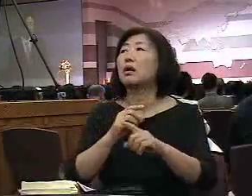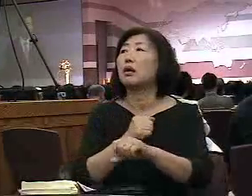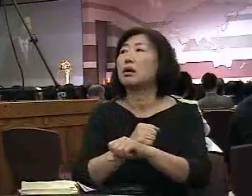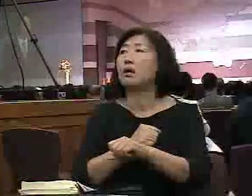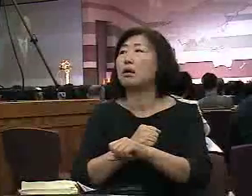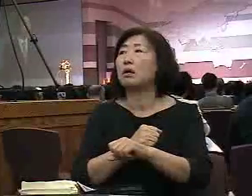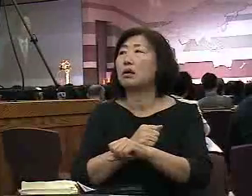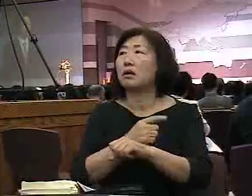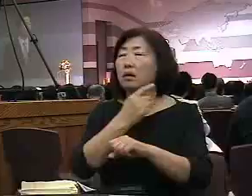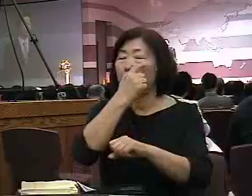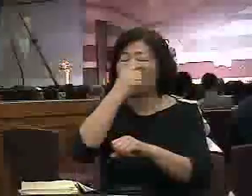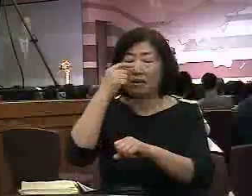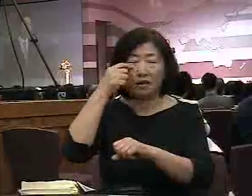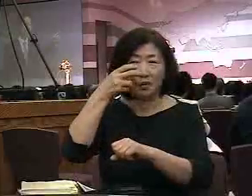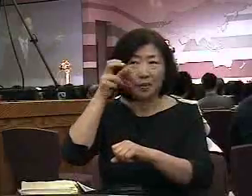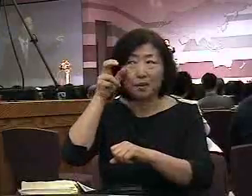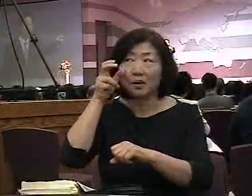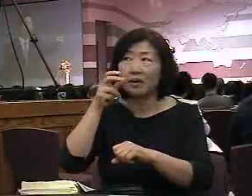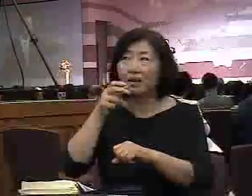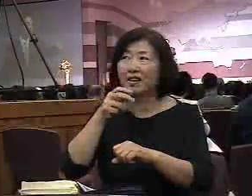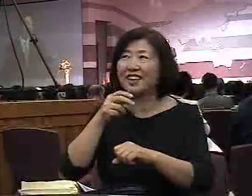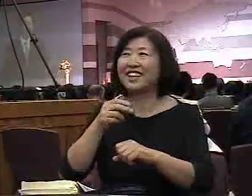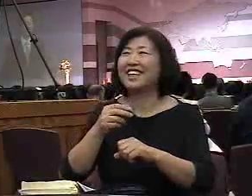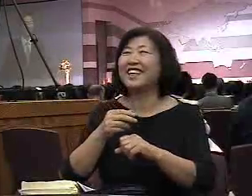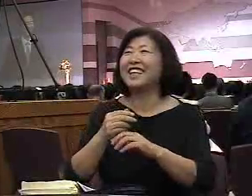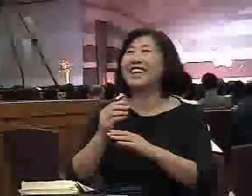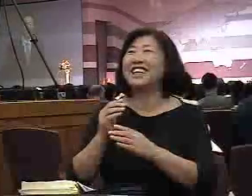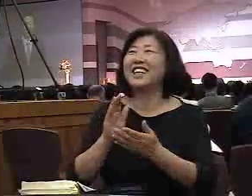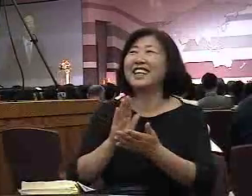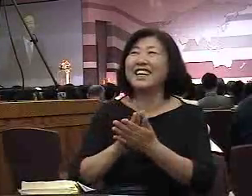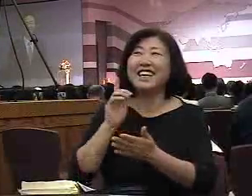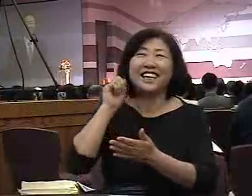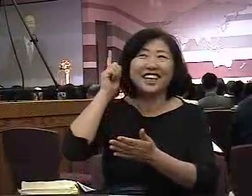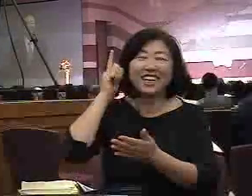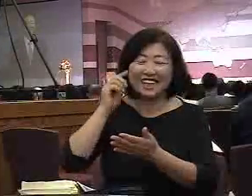불을 딱 째려보면서 열 내려.